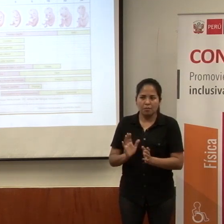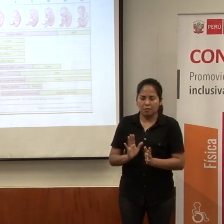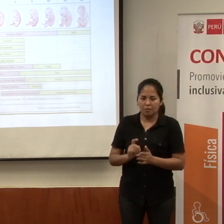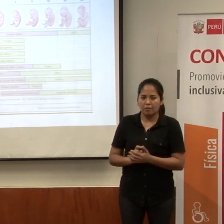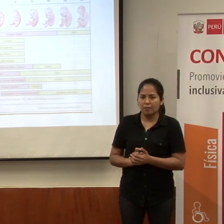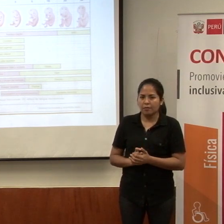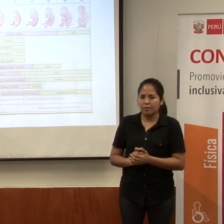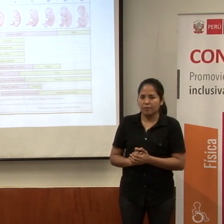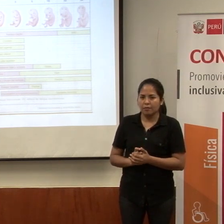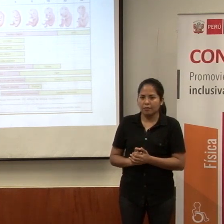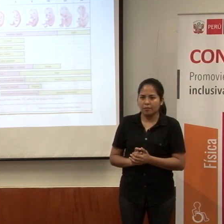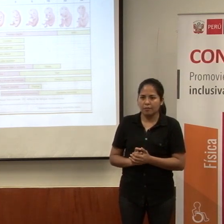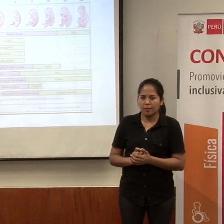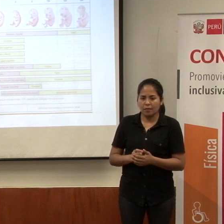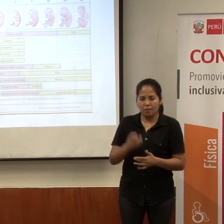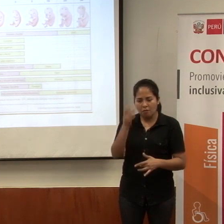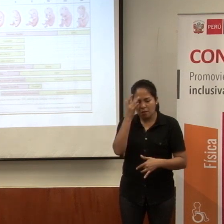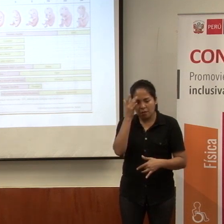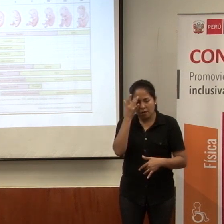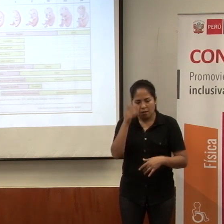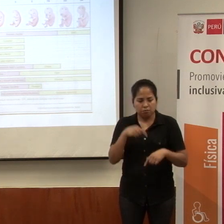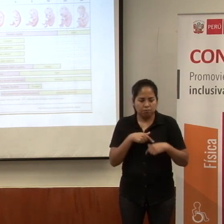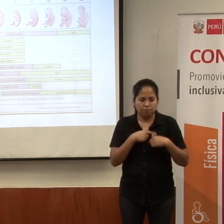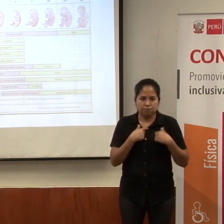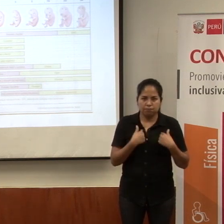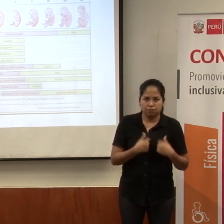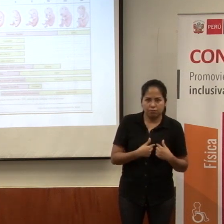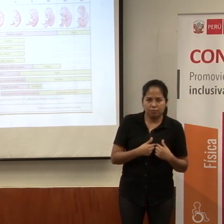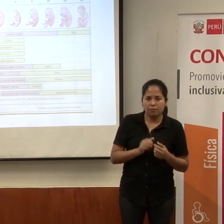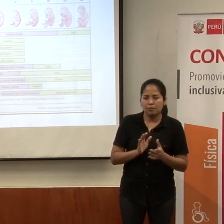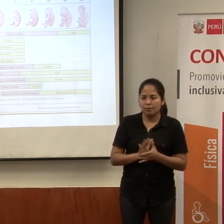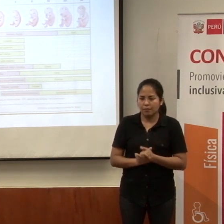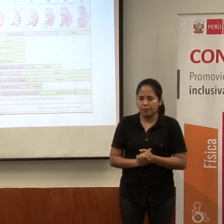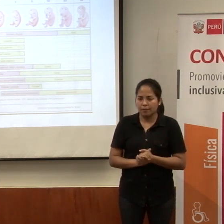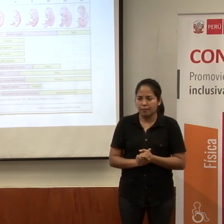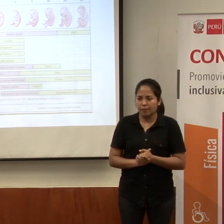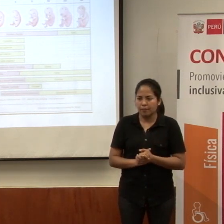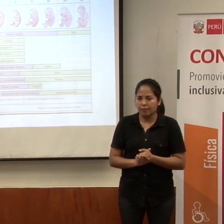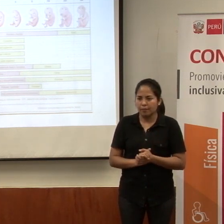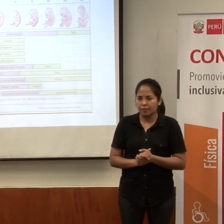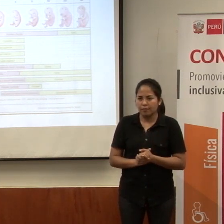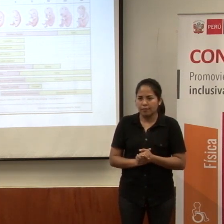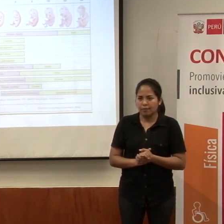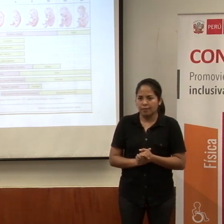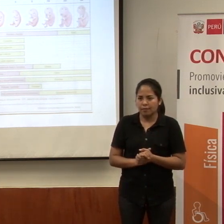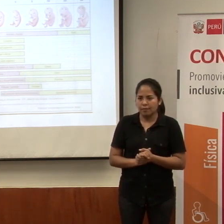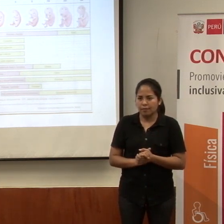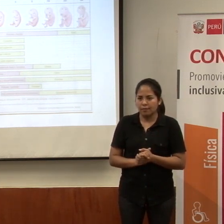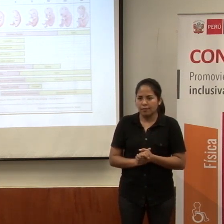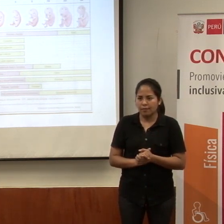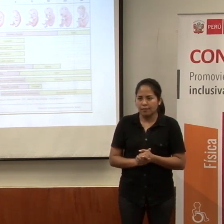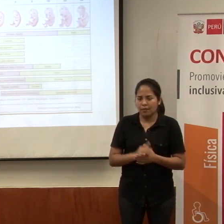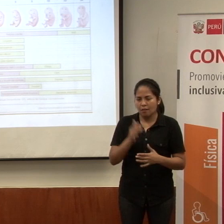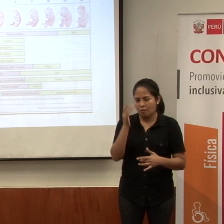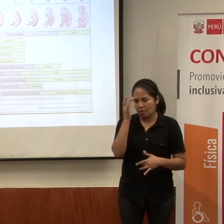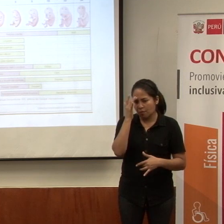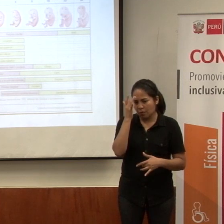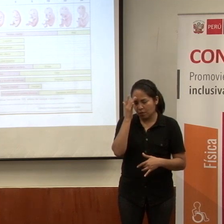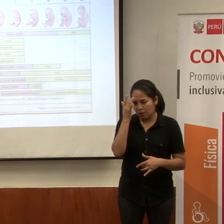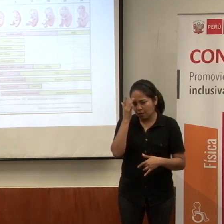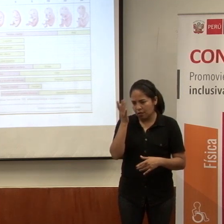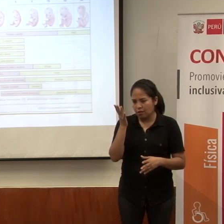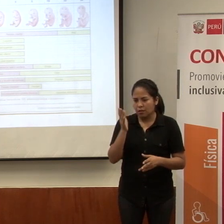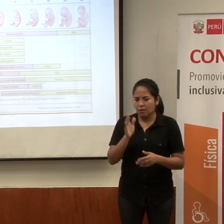La siguiente es enfermedades del corazón, enfermedades de la extremidad superior,